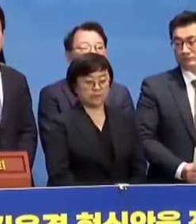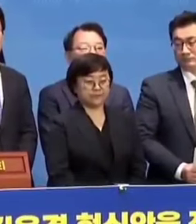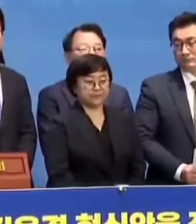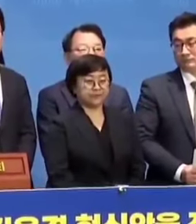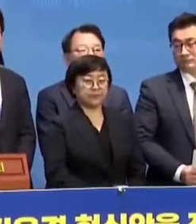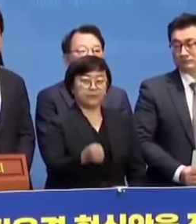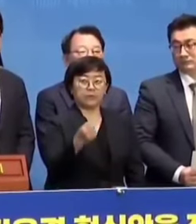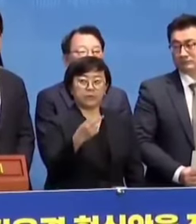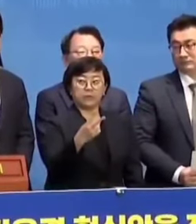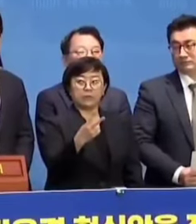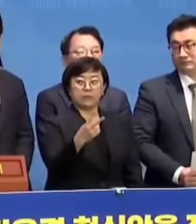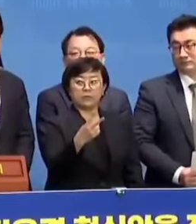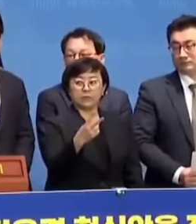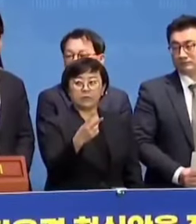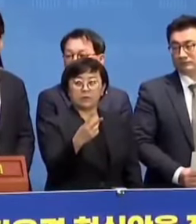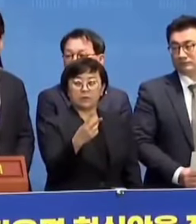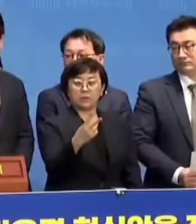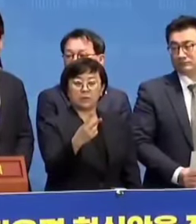더민주